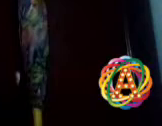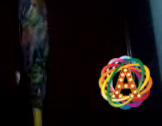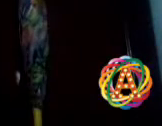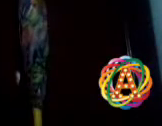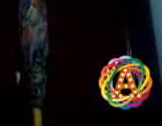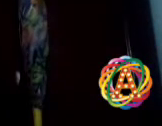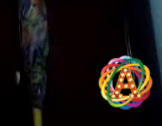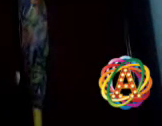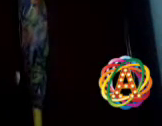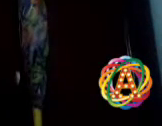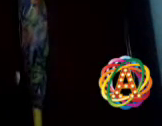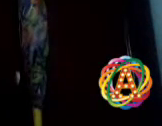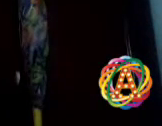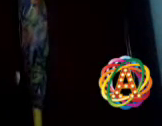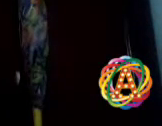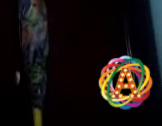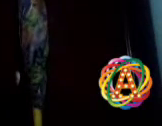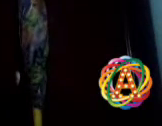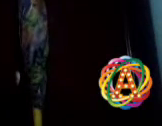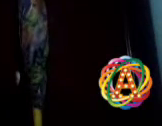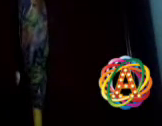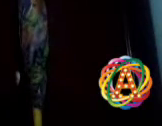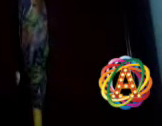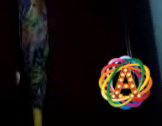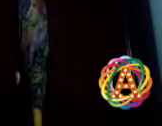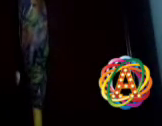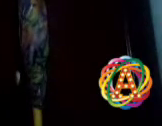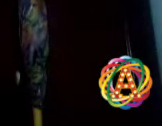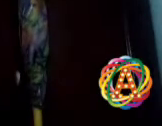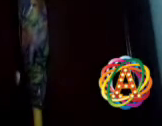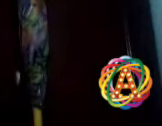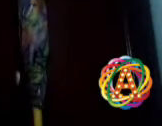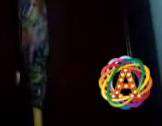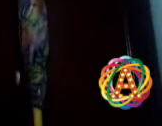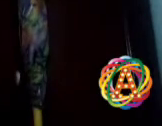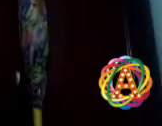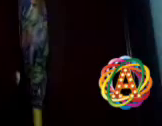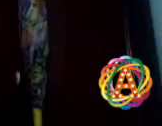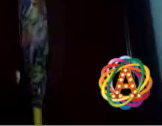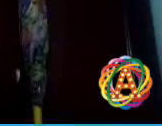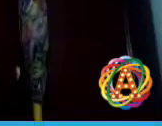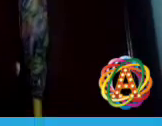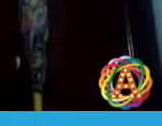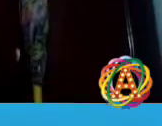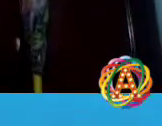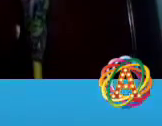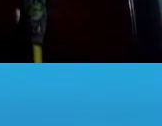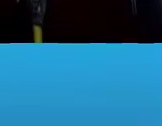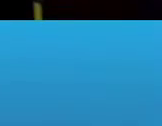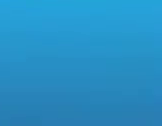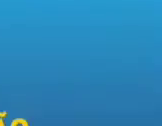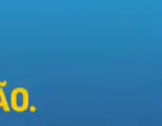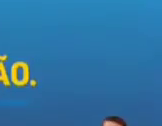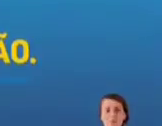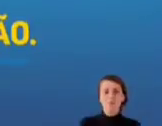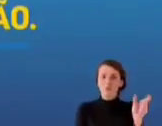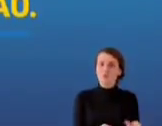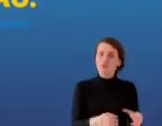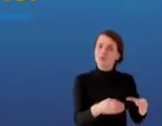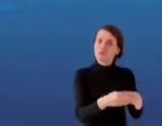nas plataformas do governo de Pernambuco. Acompanhe agora. Pernambuco amplia a